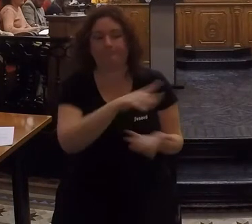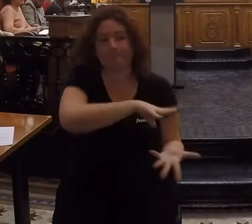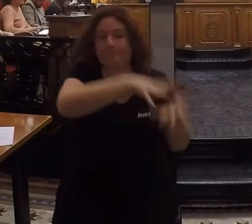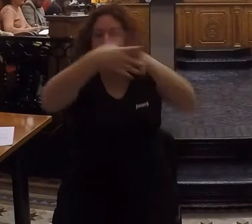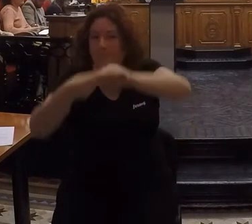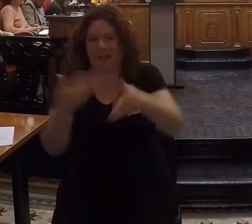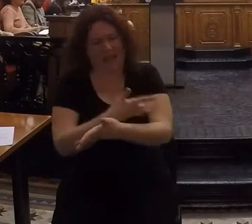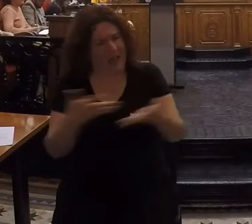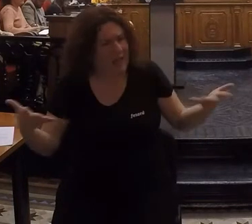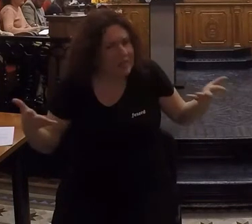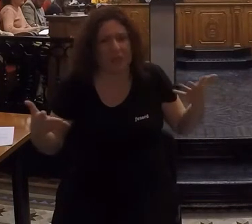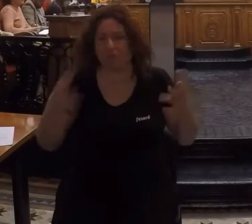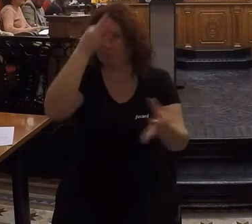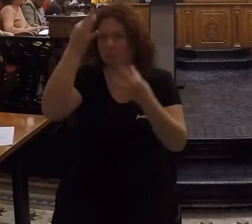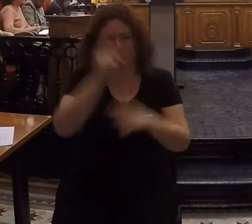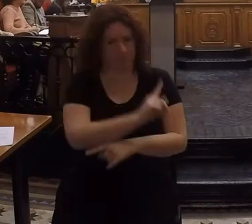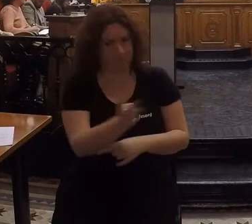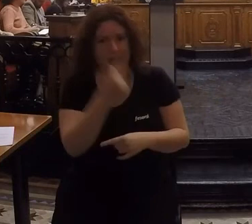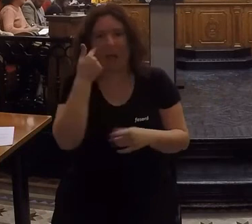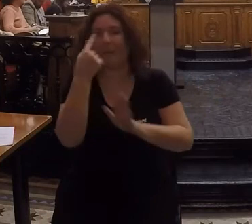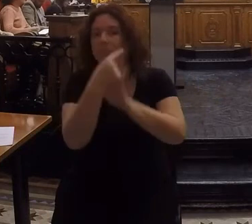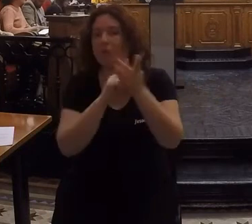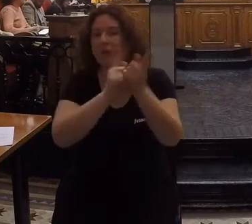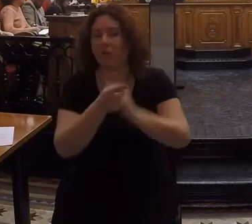a ver cómo funciona dicha modificación.